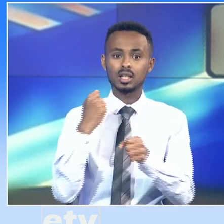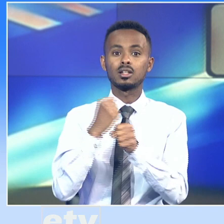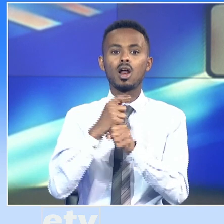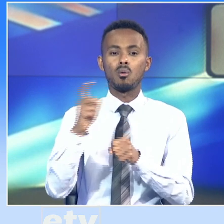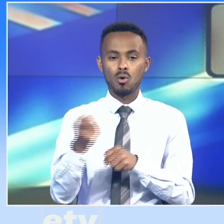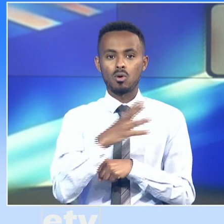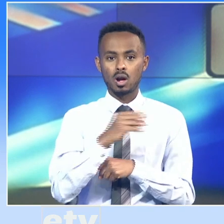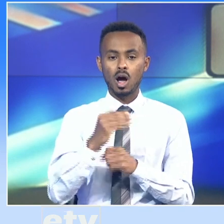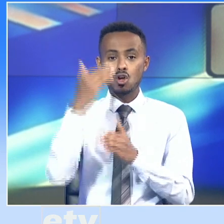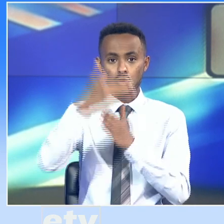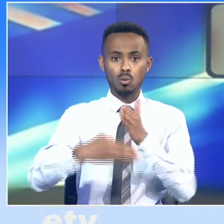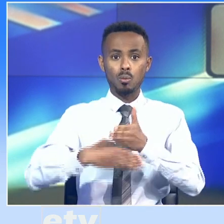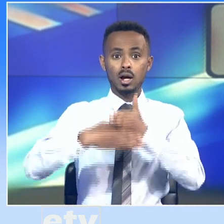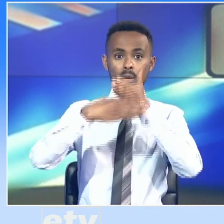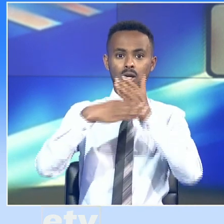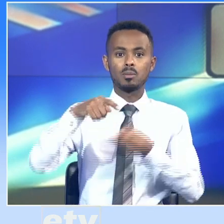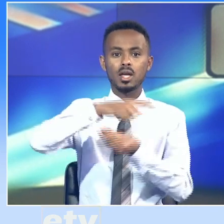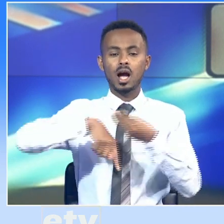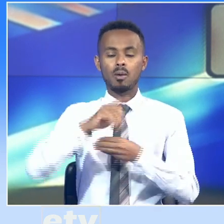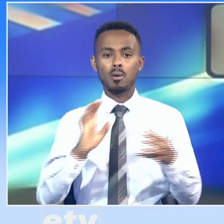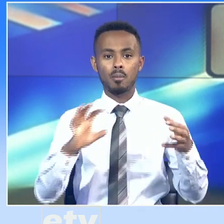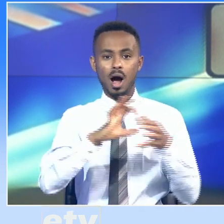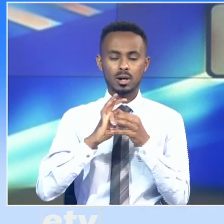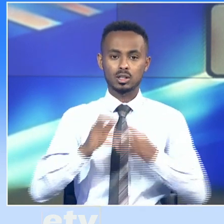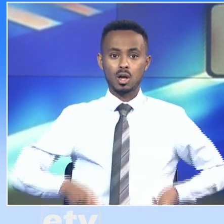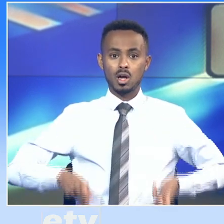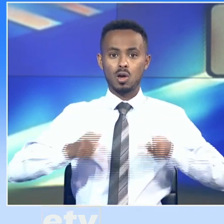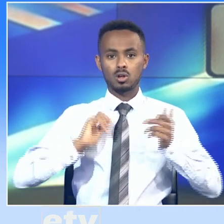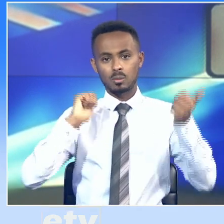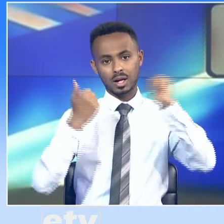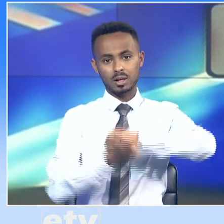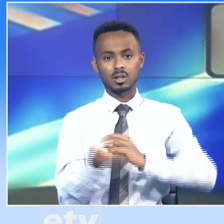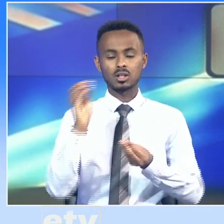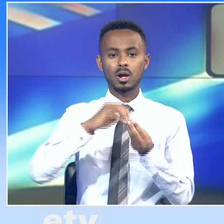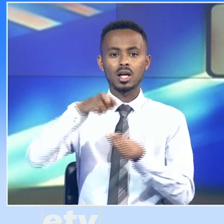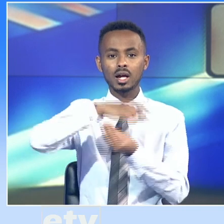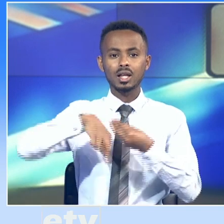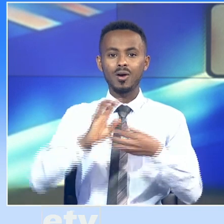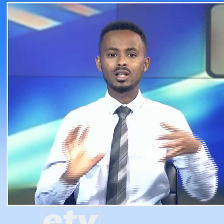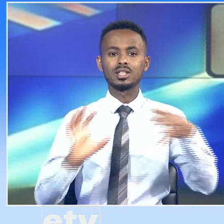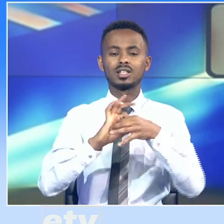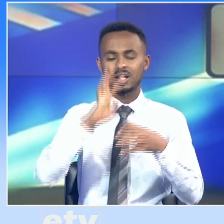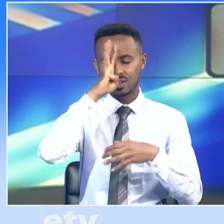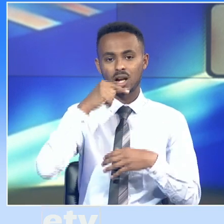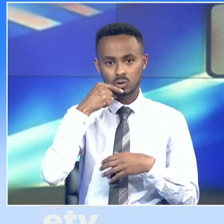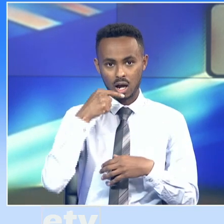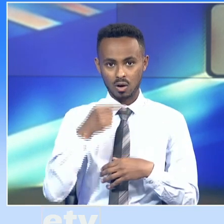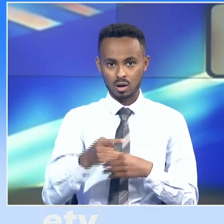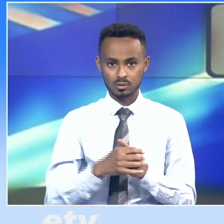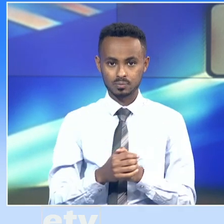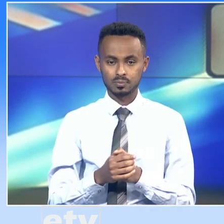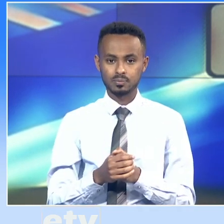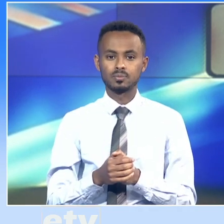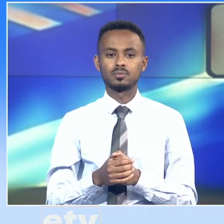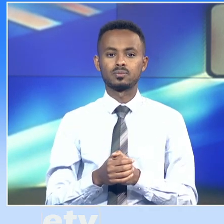መሆኑንና የወደቡ መገንባትም የአካባቢውን ህብረተሰብ ህይወት ከመለወጥ ባለፈ ቃጣናዊ ትስስርን ይፈጥራል ሲሉ ተናግሯል። Promoting